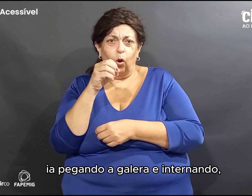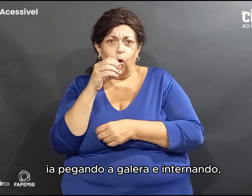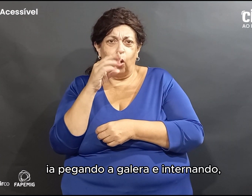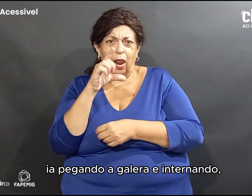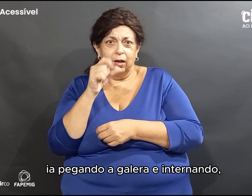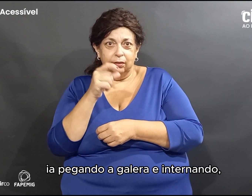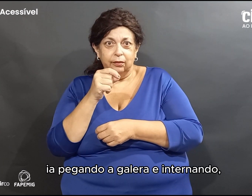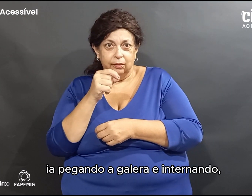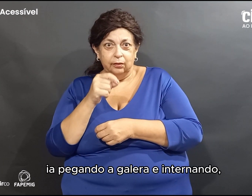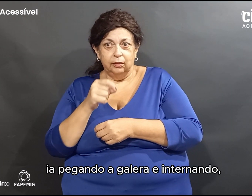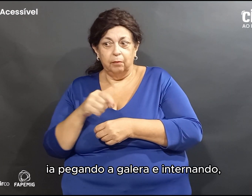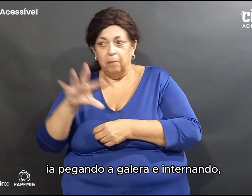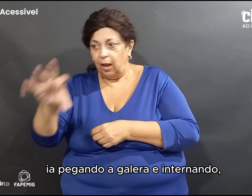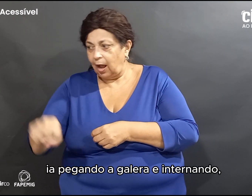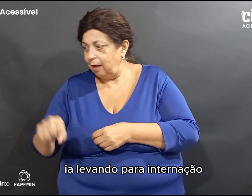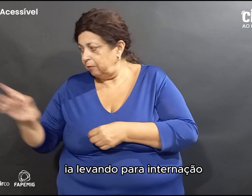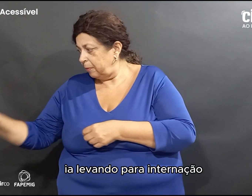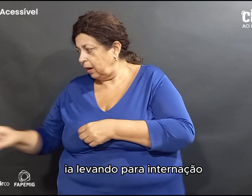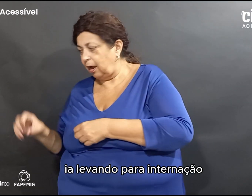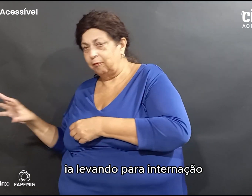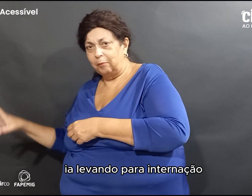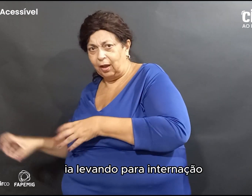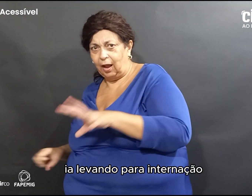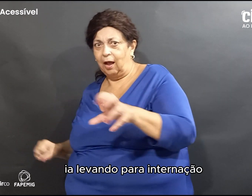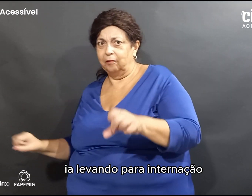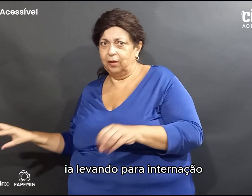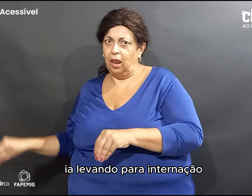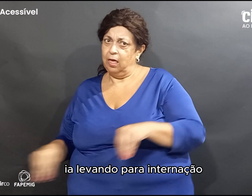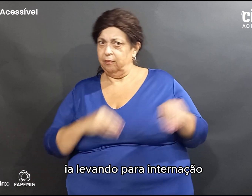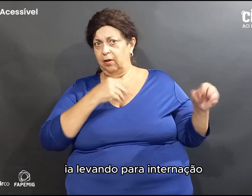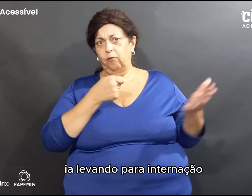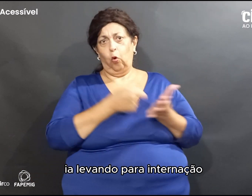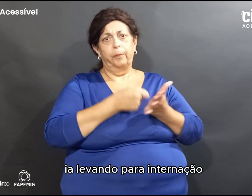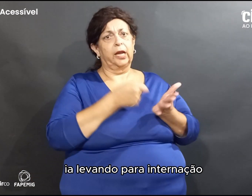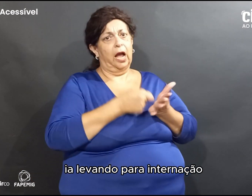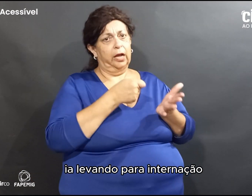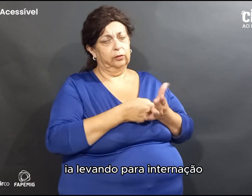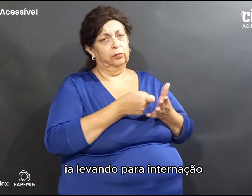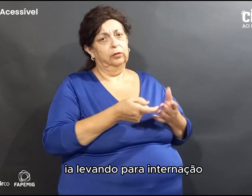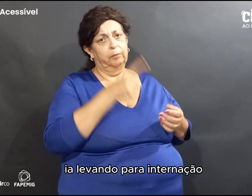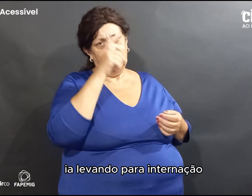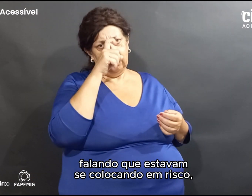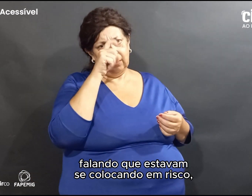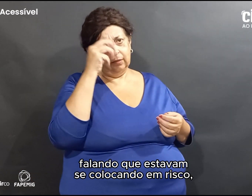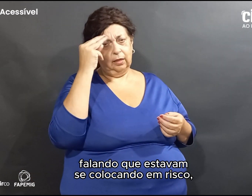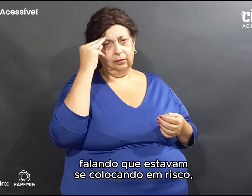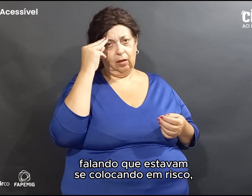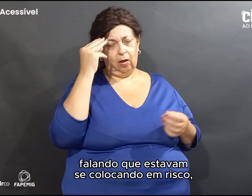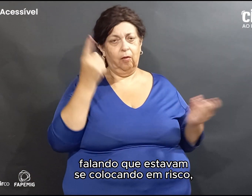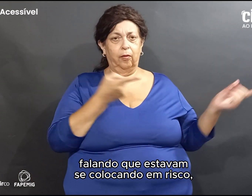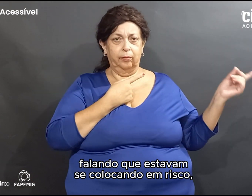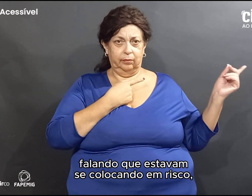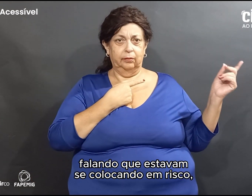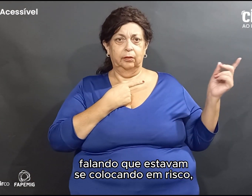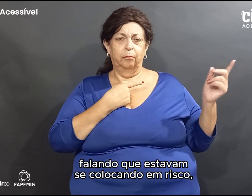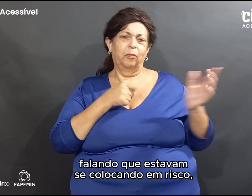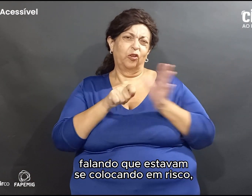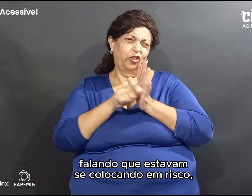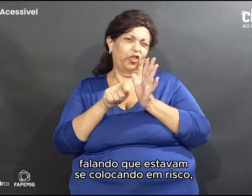a galera e internando, né? Ia levando para a internação, né? Falando que estavam, né,